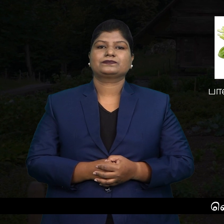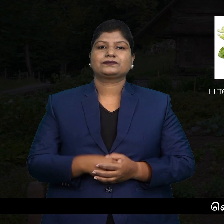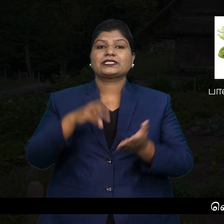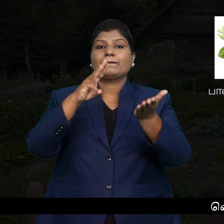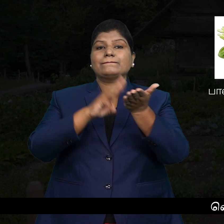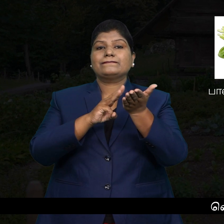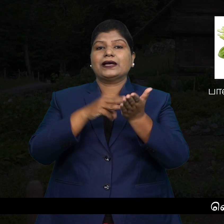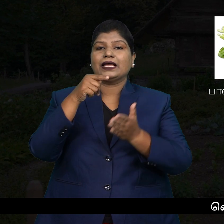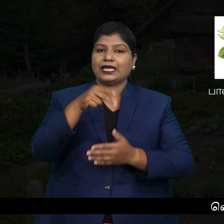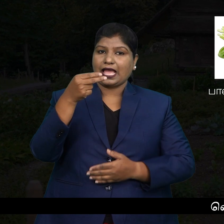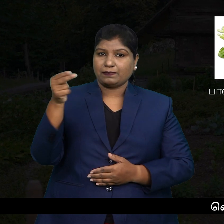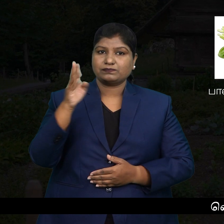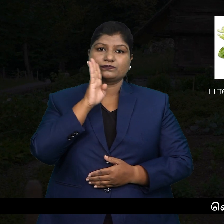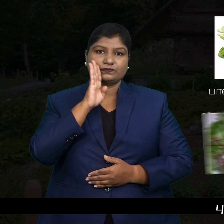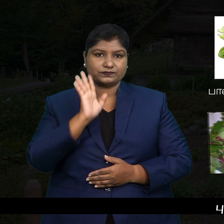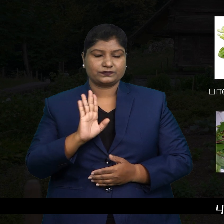வெந்தயக்கீரை,